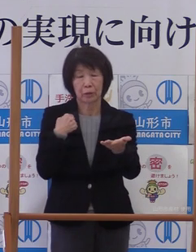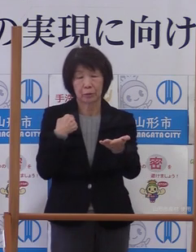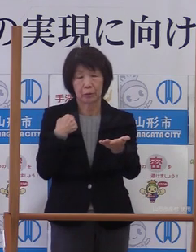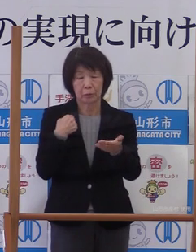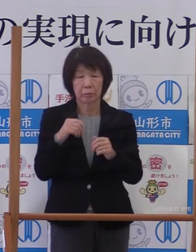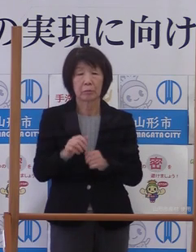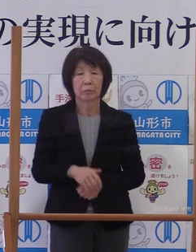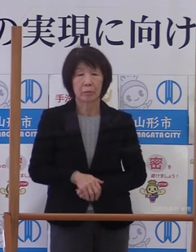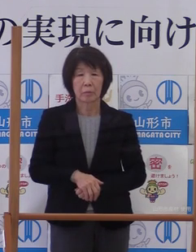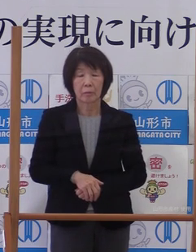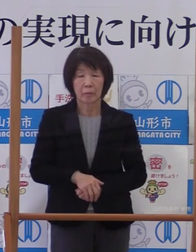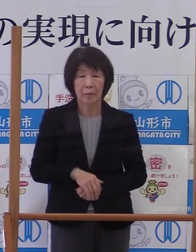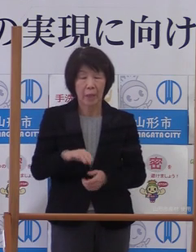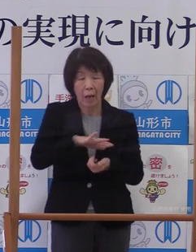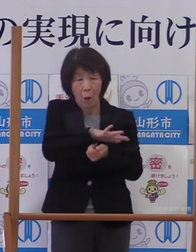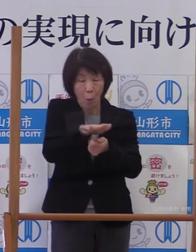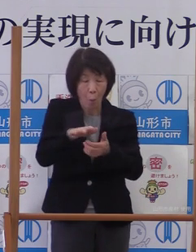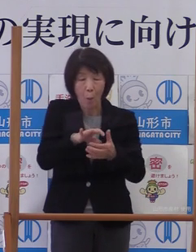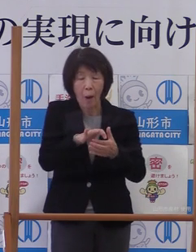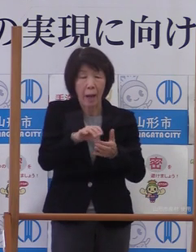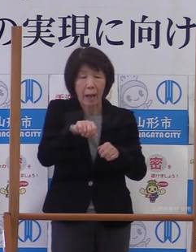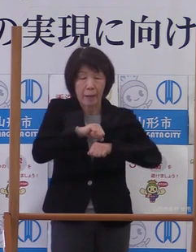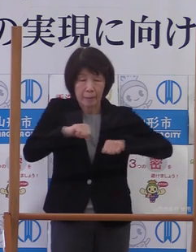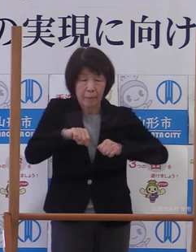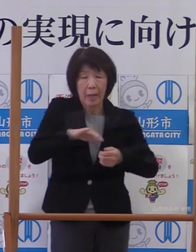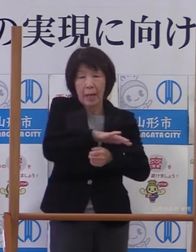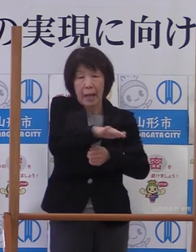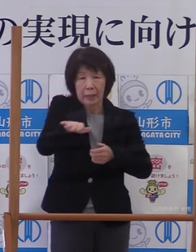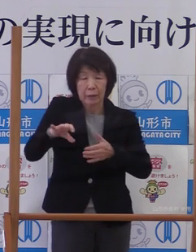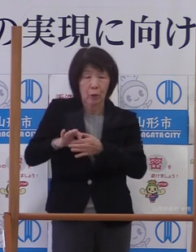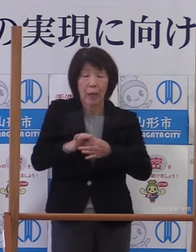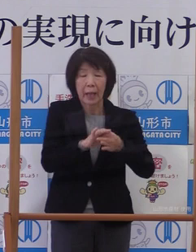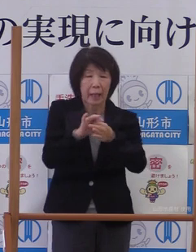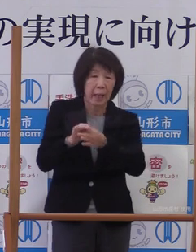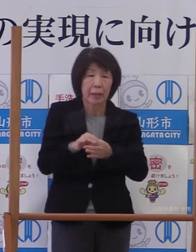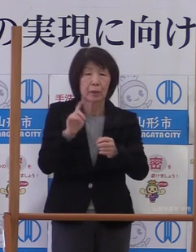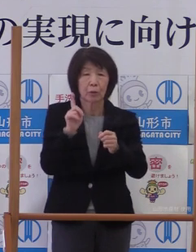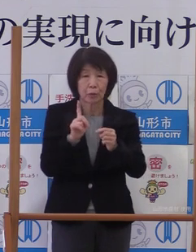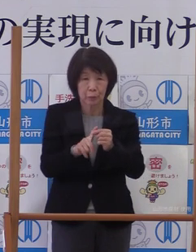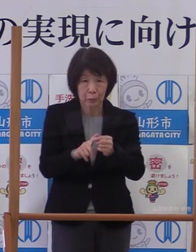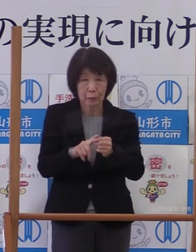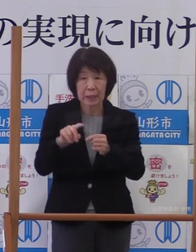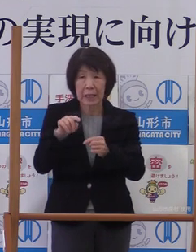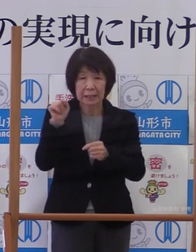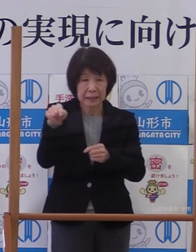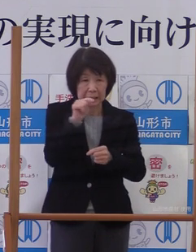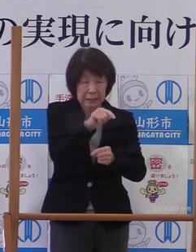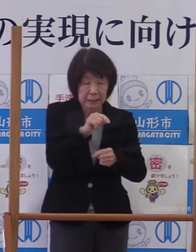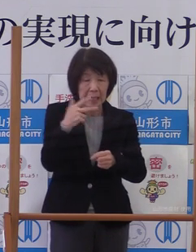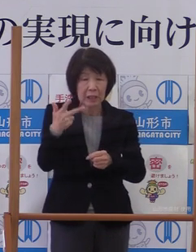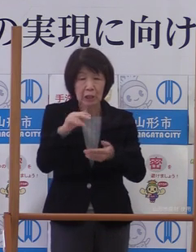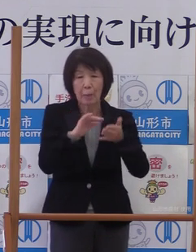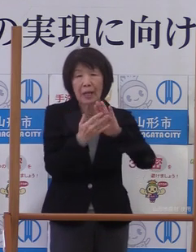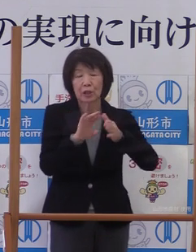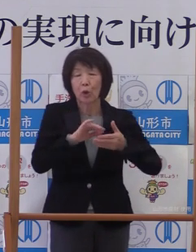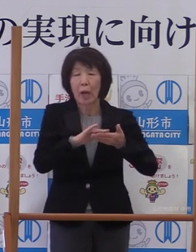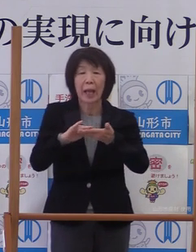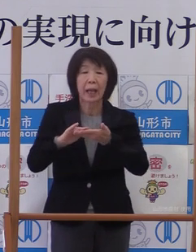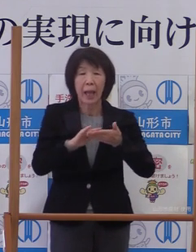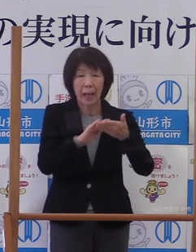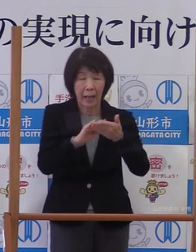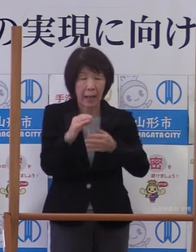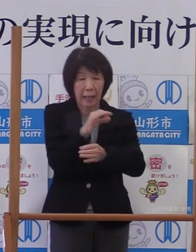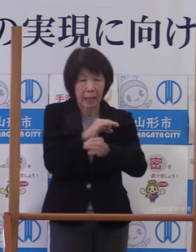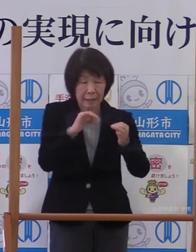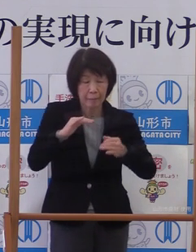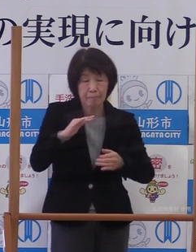広域連携の推進につきましては、連携中枢都市圏の推進として近隣の市町と連携し、経済